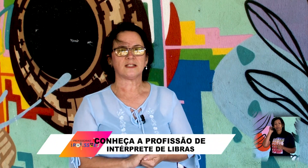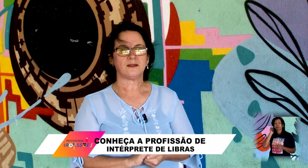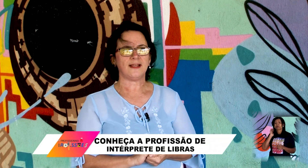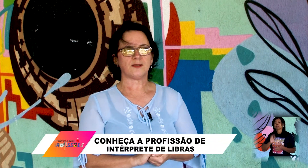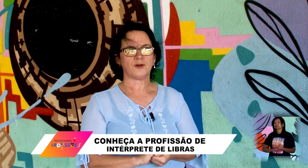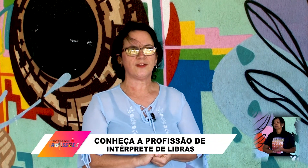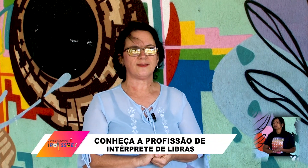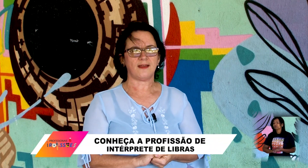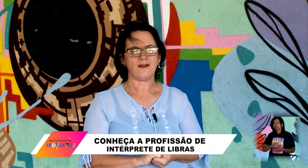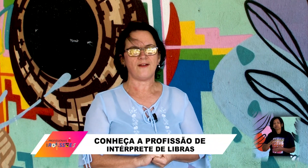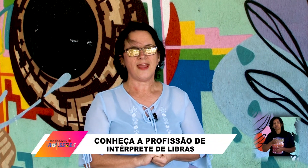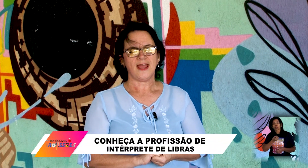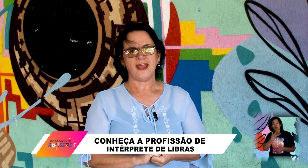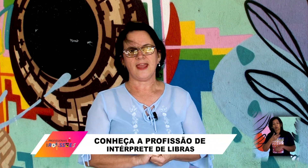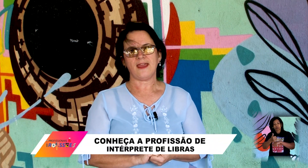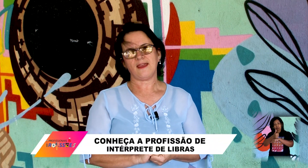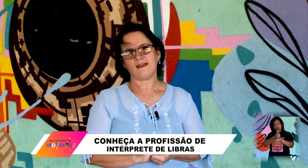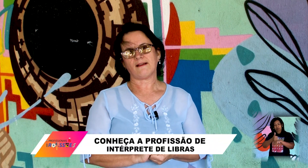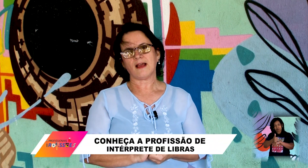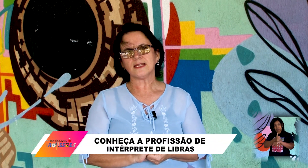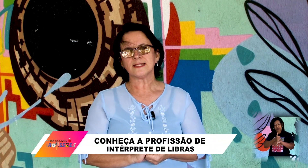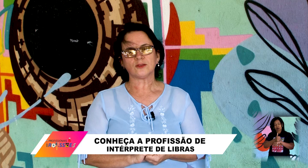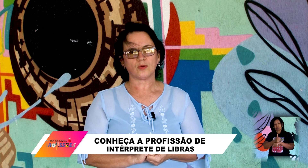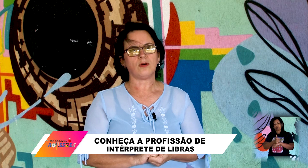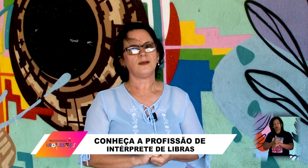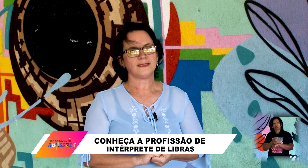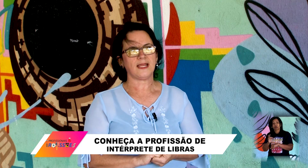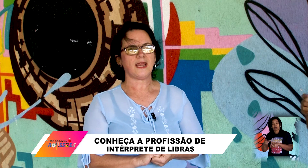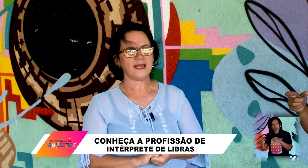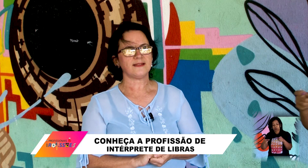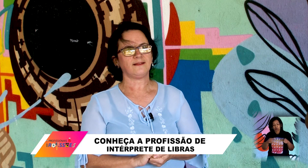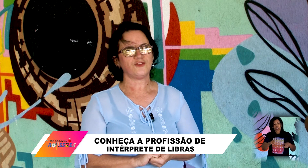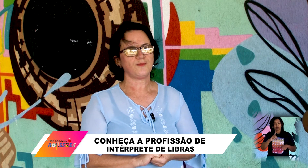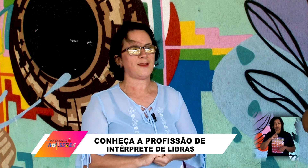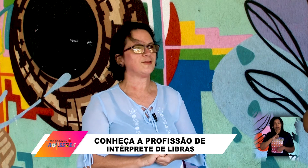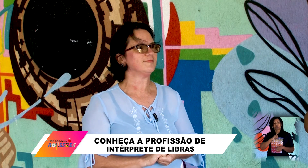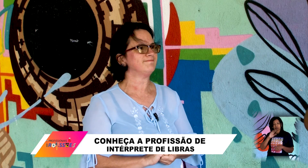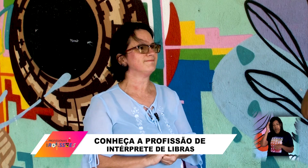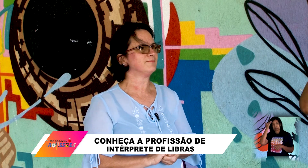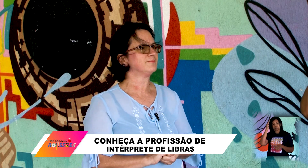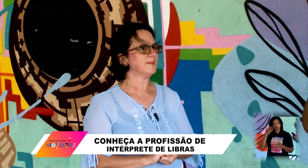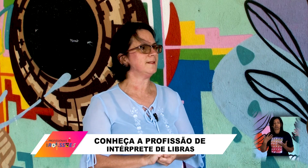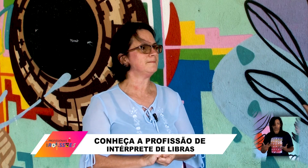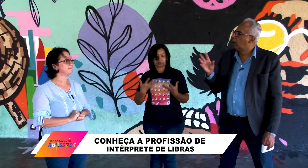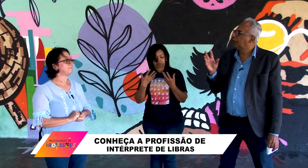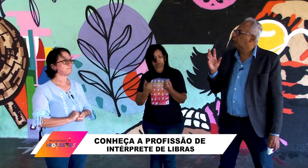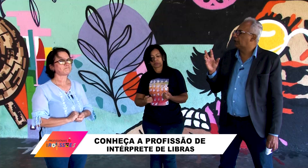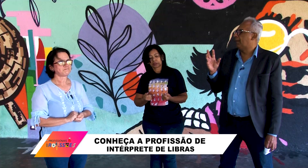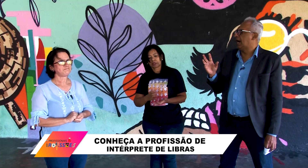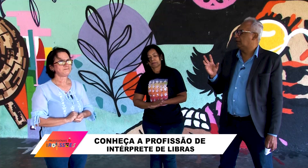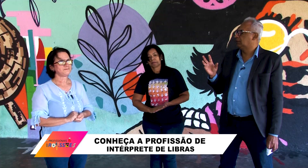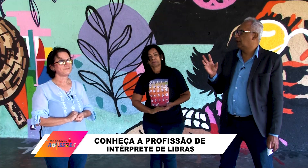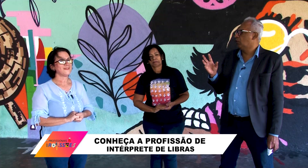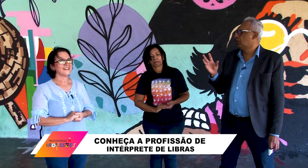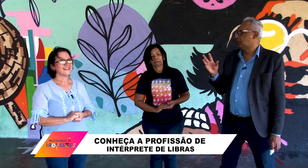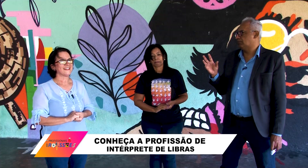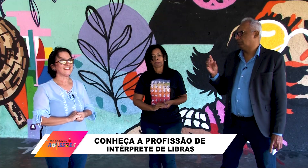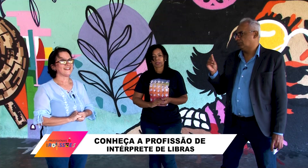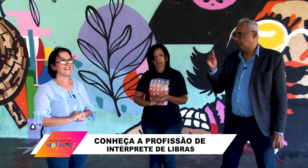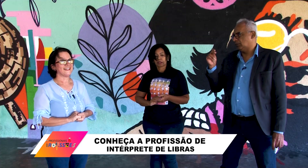bom nessa profissão, cada setor ter esse entendimento, né? No momento do trabalho,